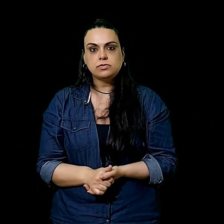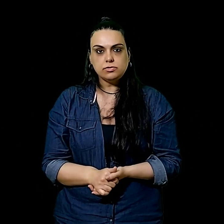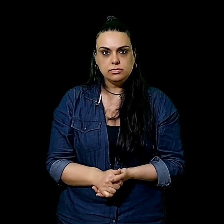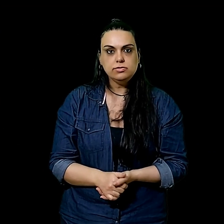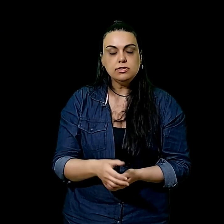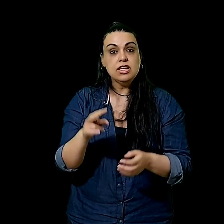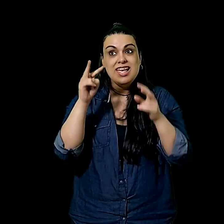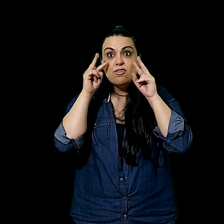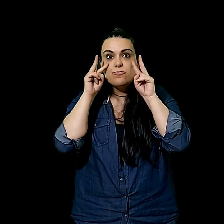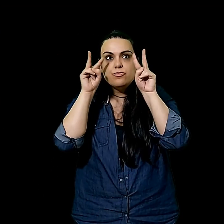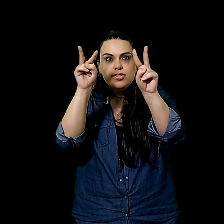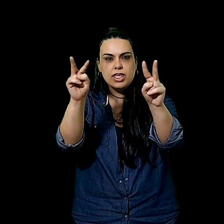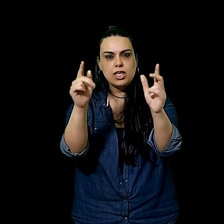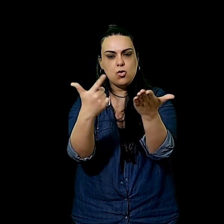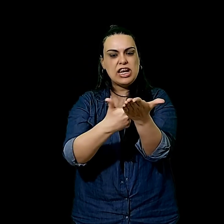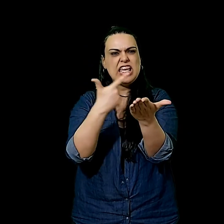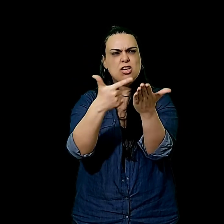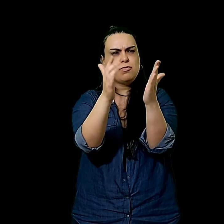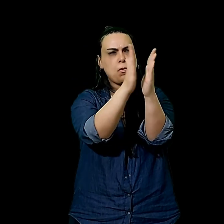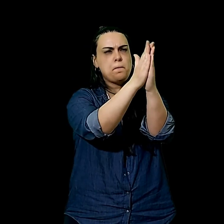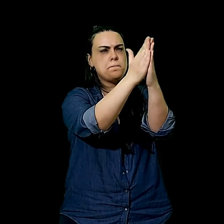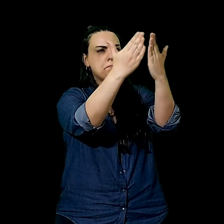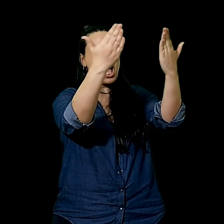Vi que os livros foram abertos.